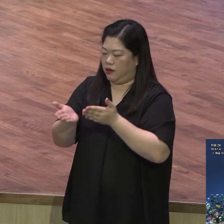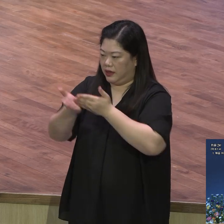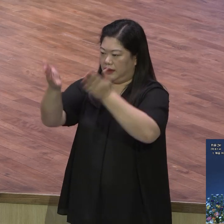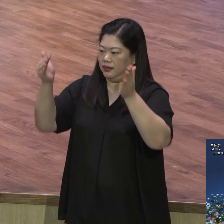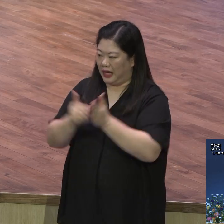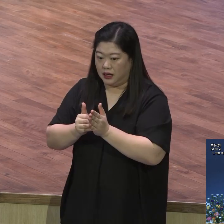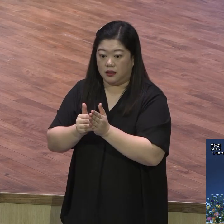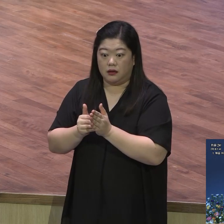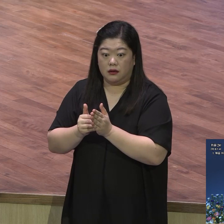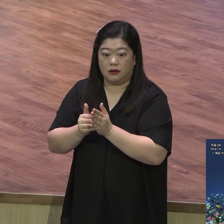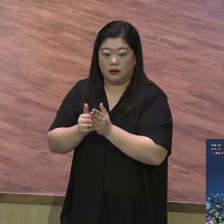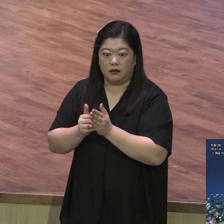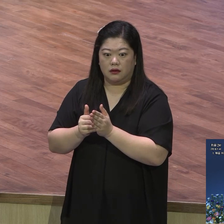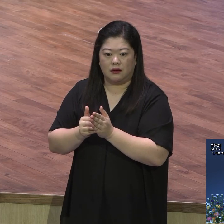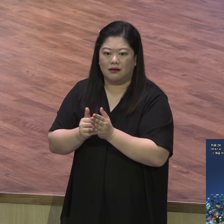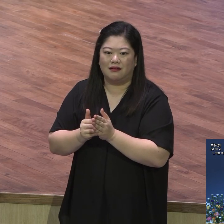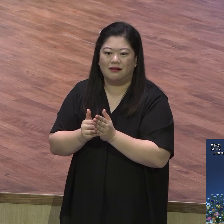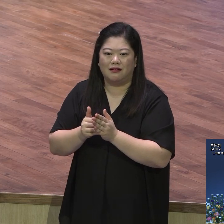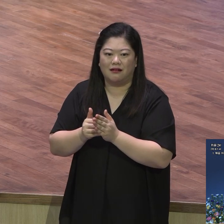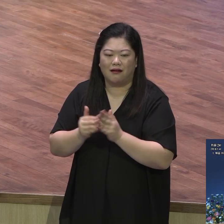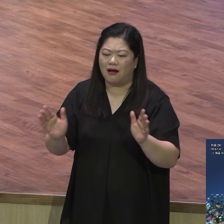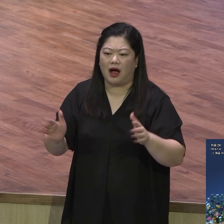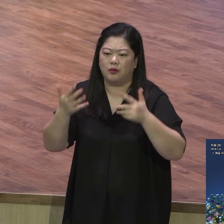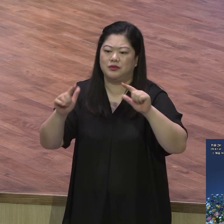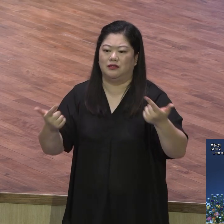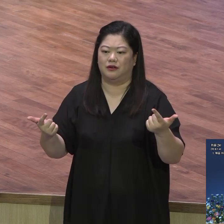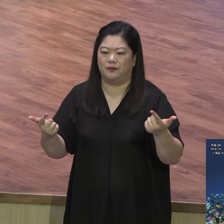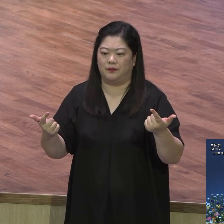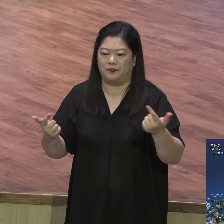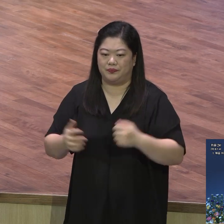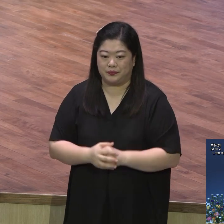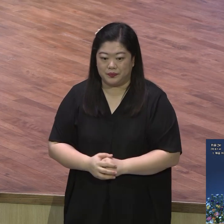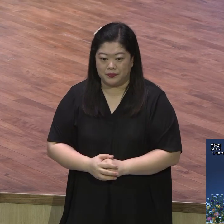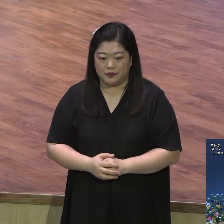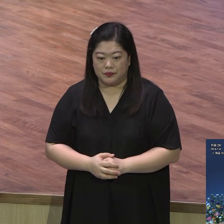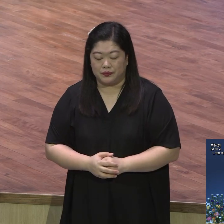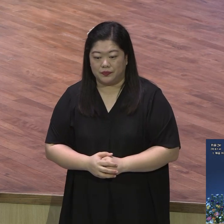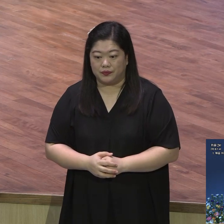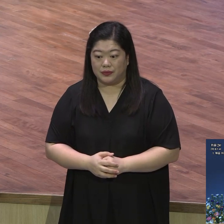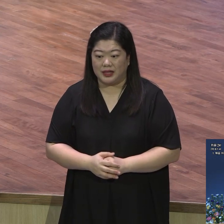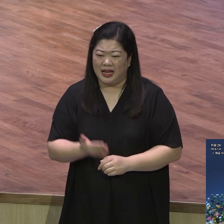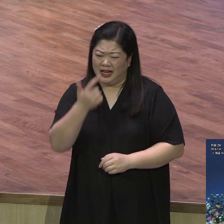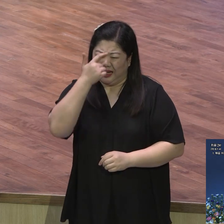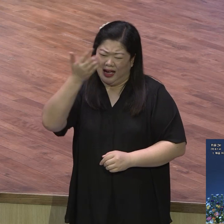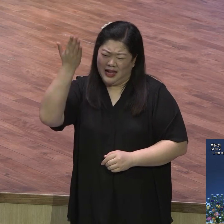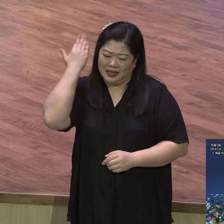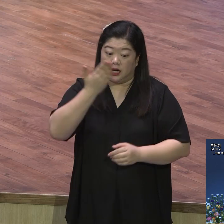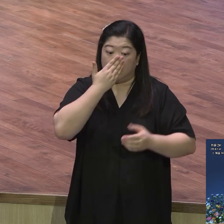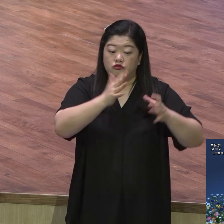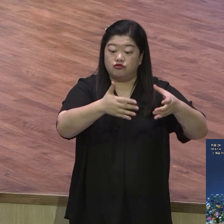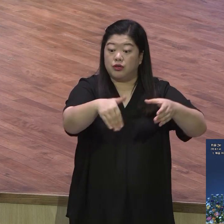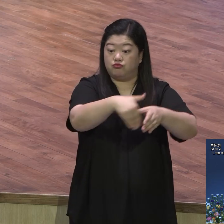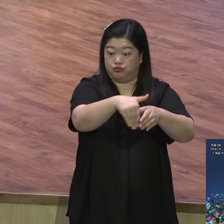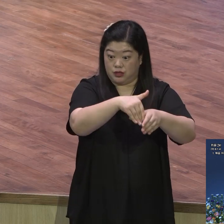그 당시 이 나병 환자가 사람들이 모이는 곳